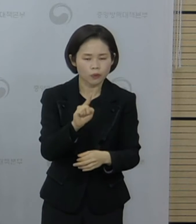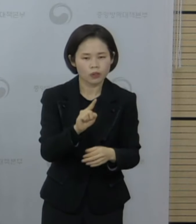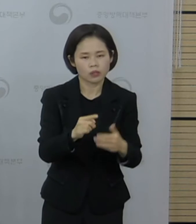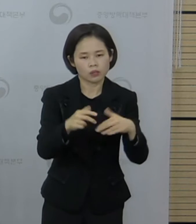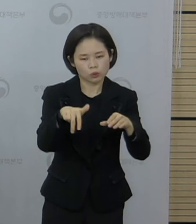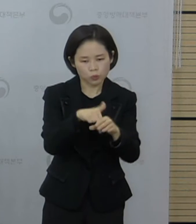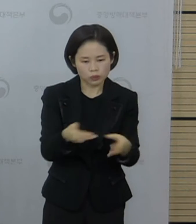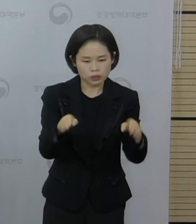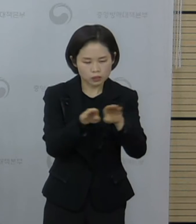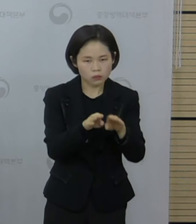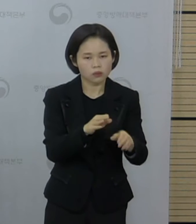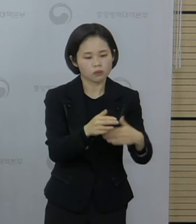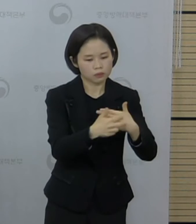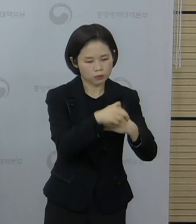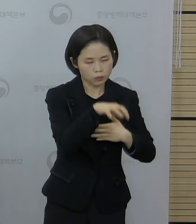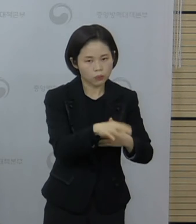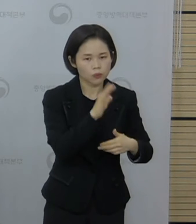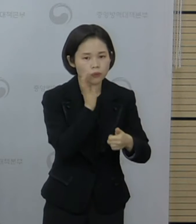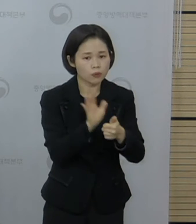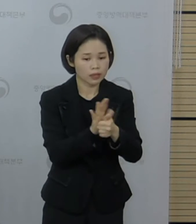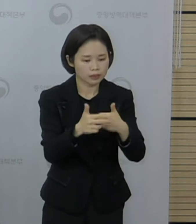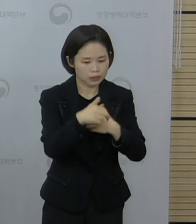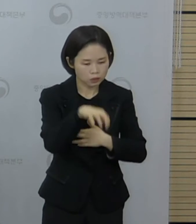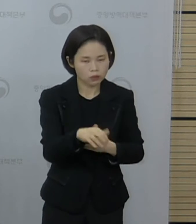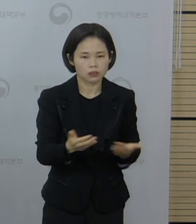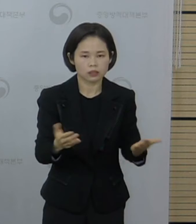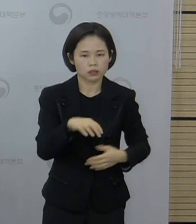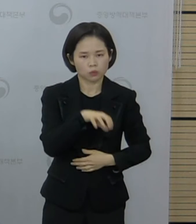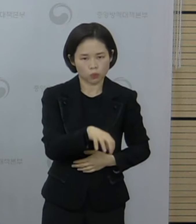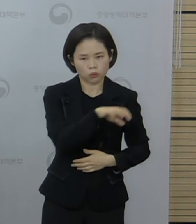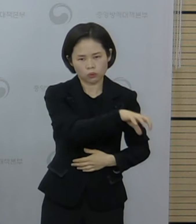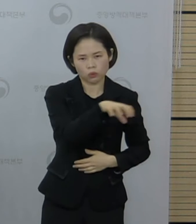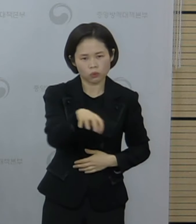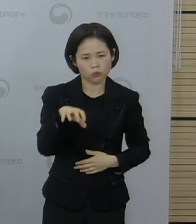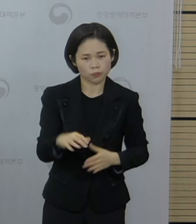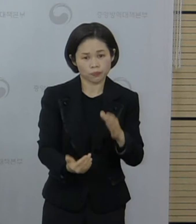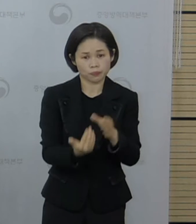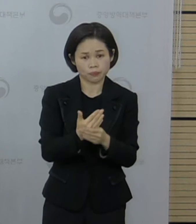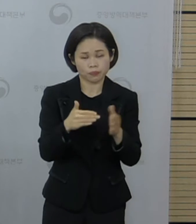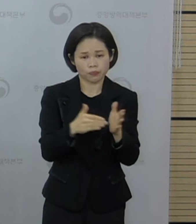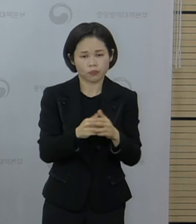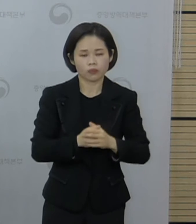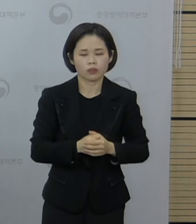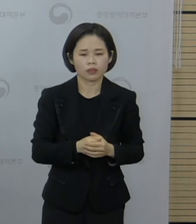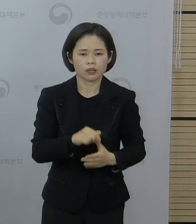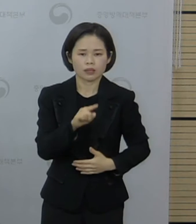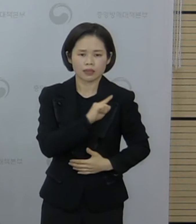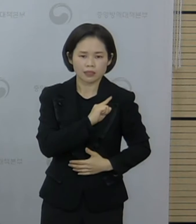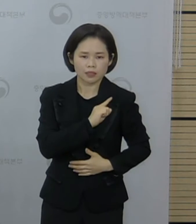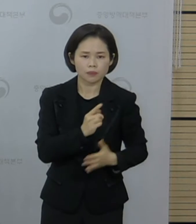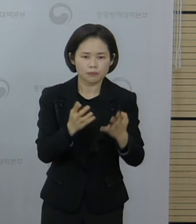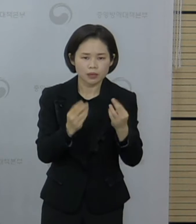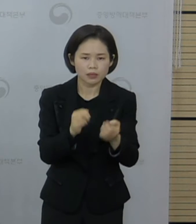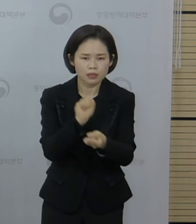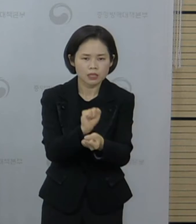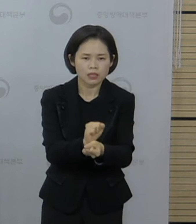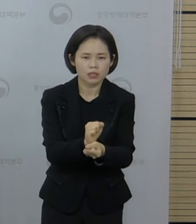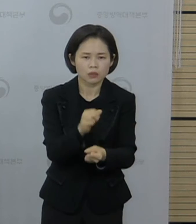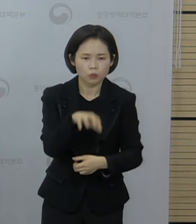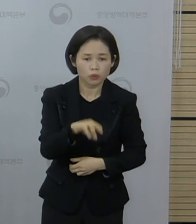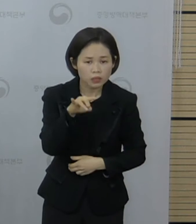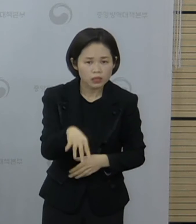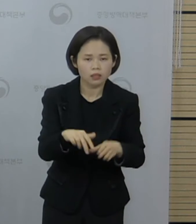요양시설 사업장에서 주로 발생하였습니다 가장 빈도가 높기 는 종교시설 로써